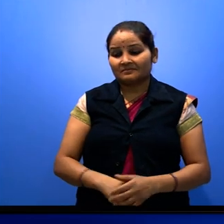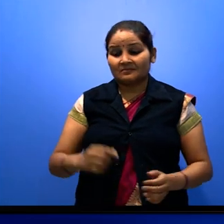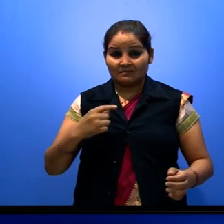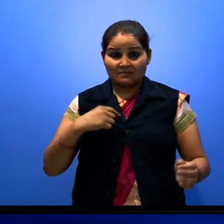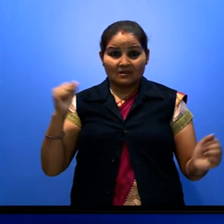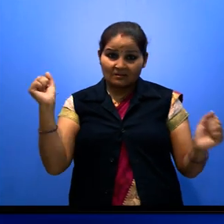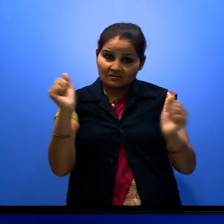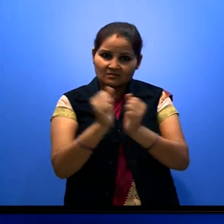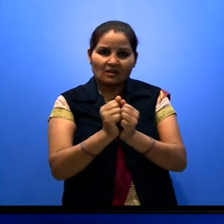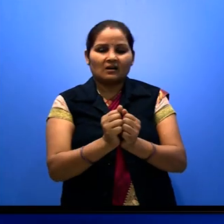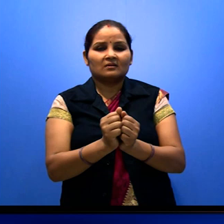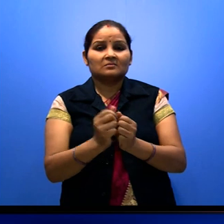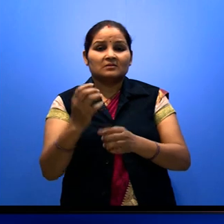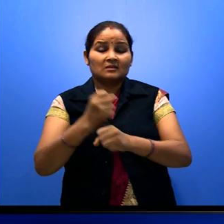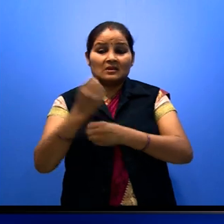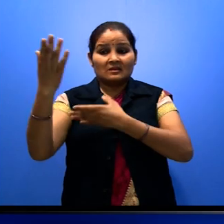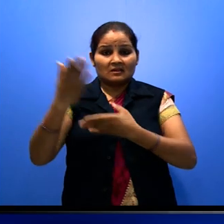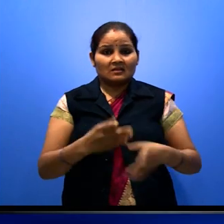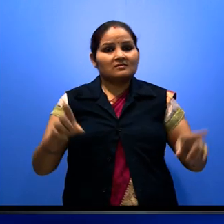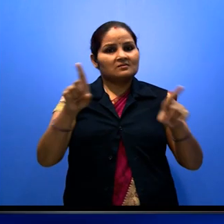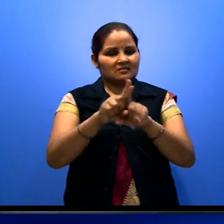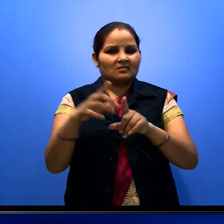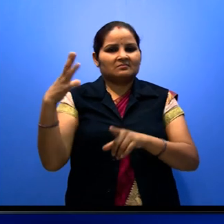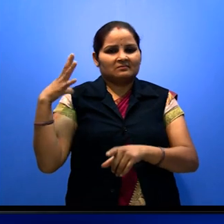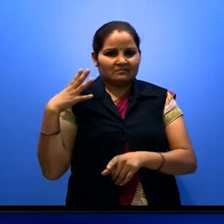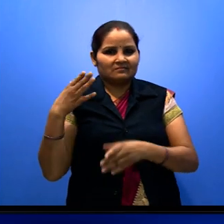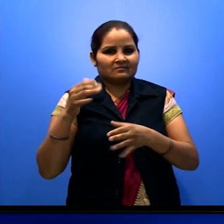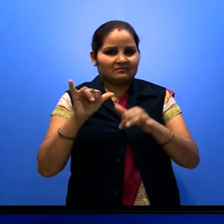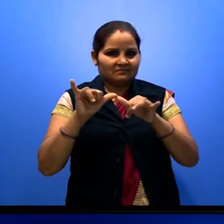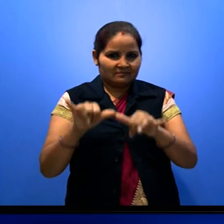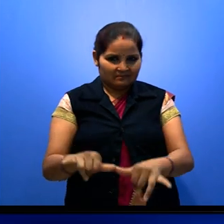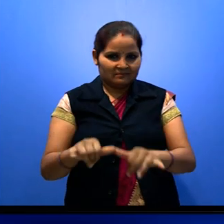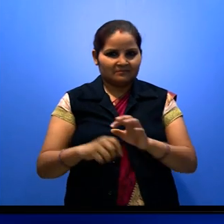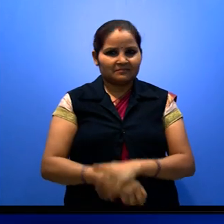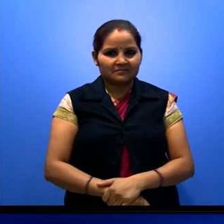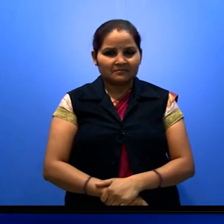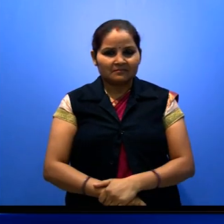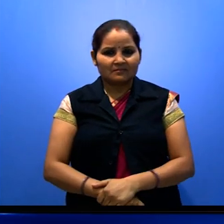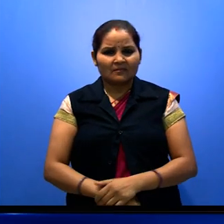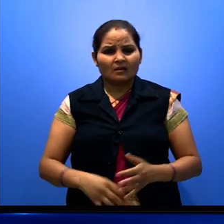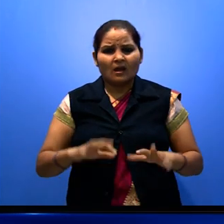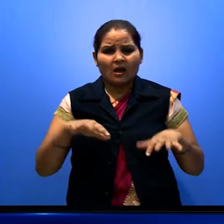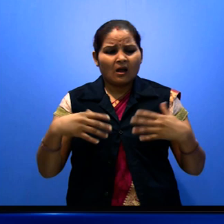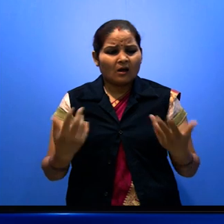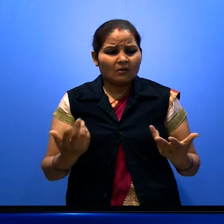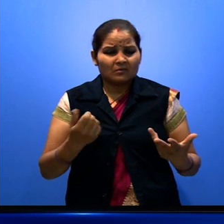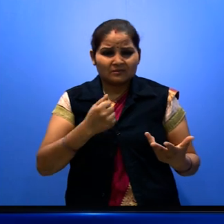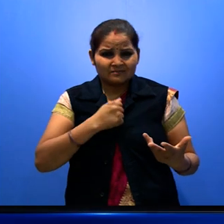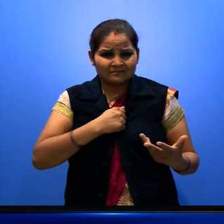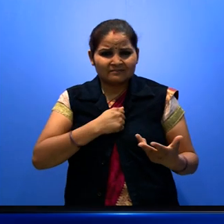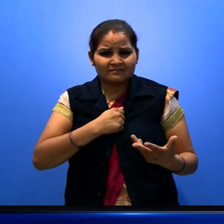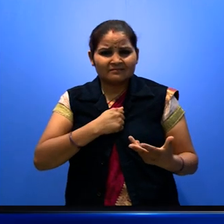मेरे पास अतिथि के रूप में रुकना पड़ेगा। राजा ने कहा ये कैसे हो सकता